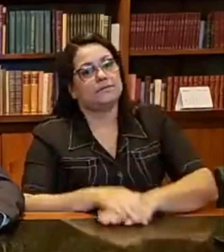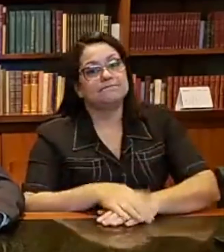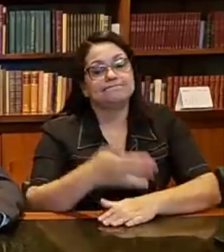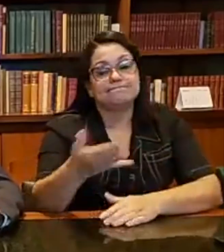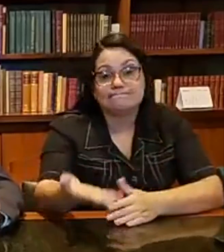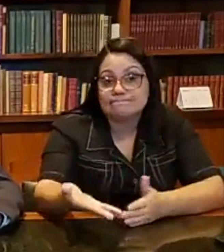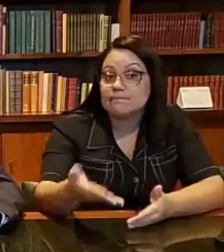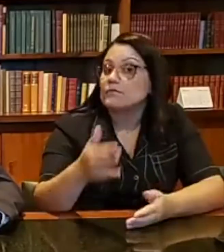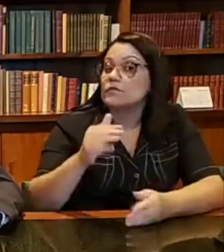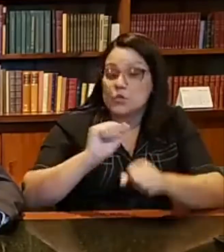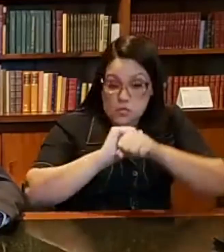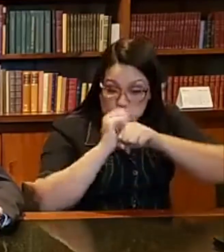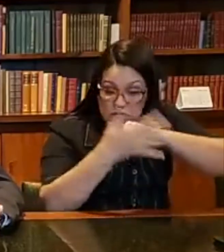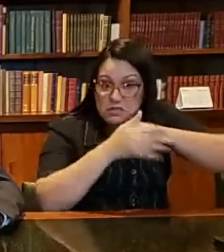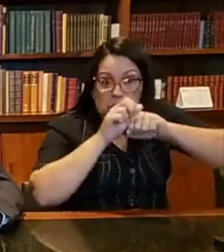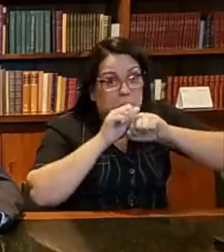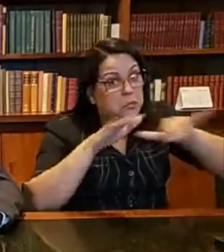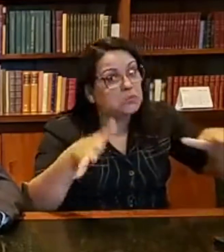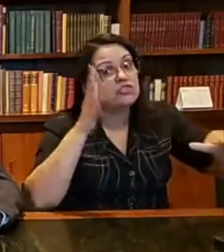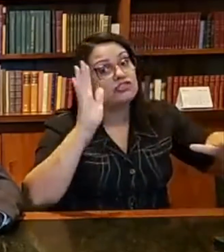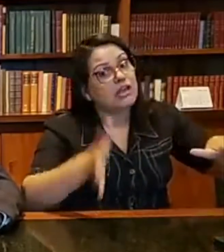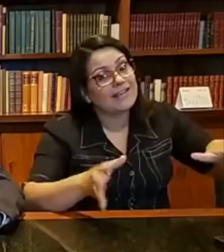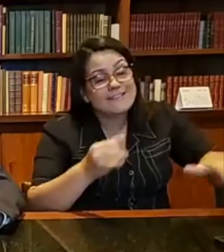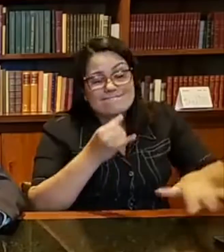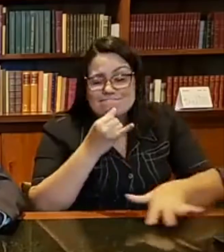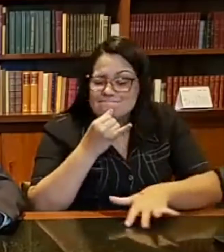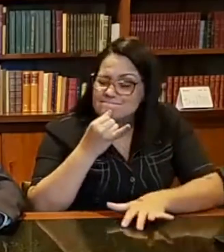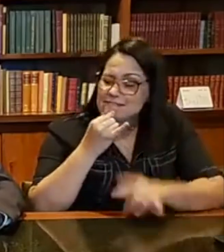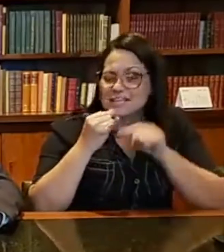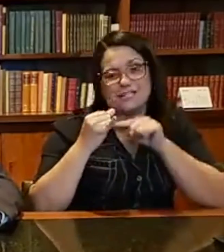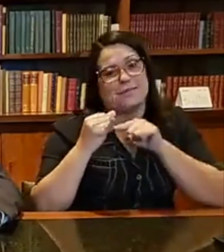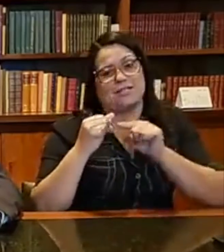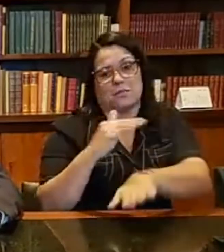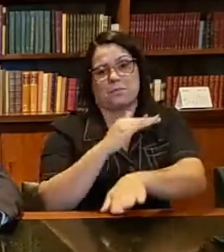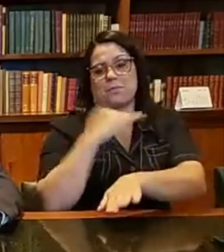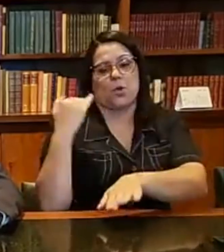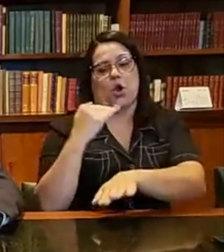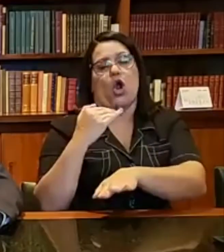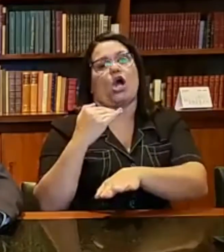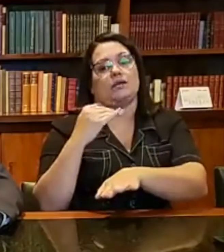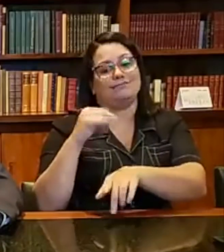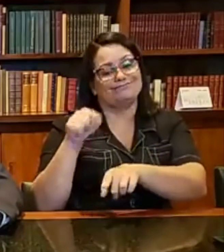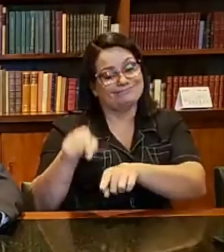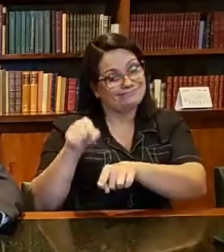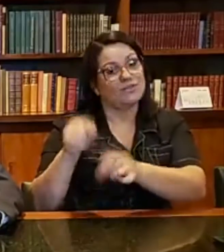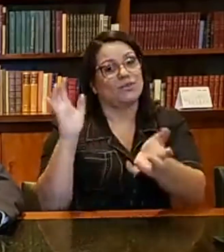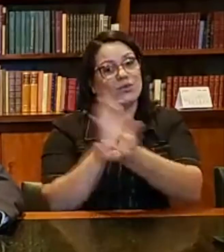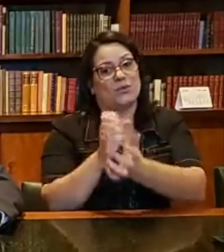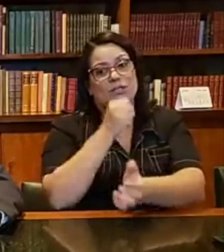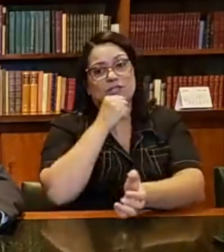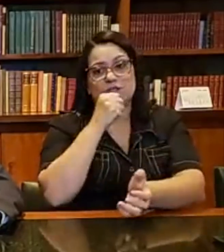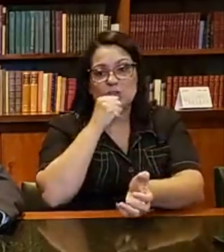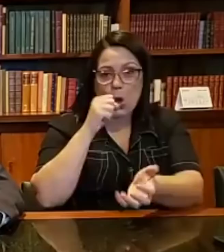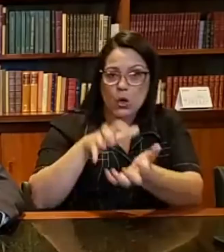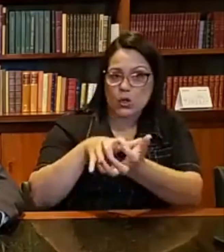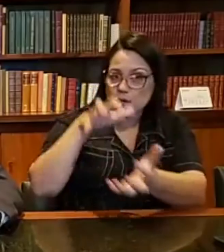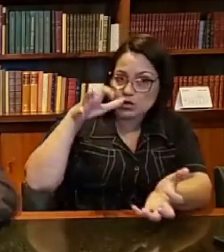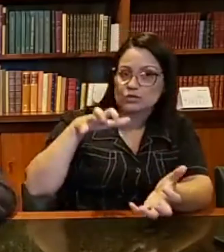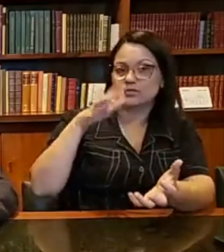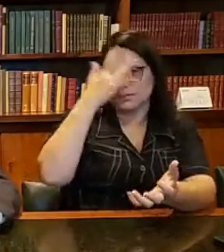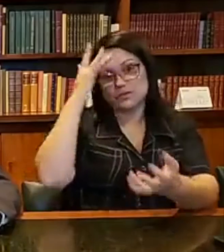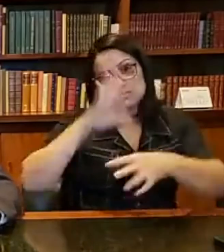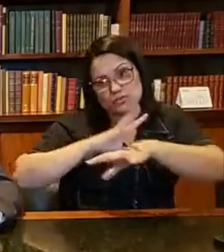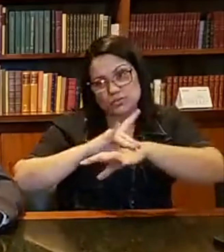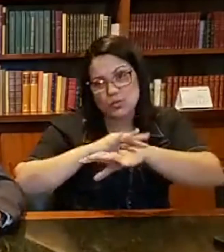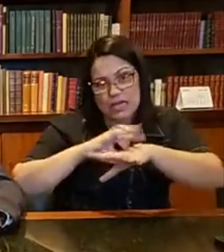levando pessoas a óbito, infelizmente, em especial os mais idosos e o pessoal que tem algum tipo de doença, mas